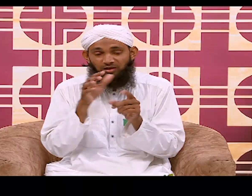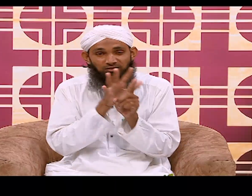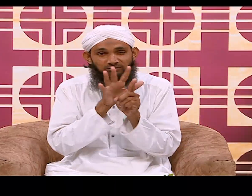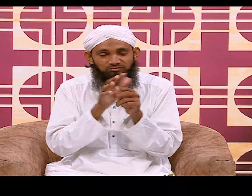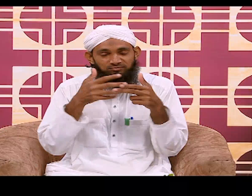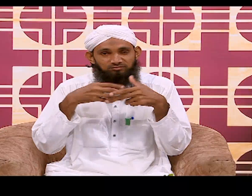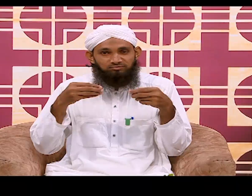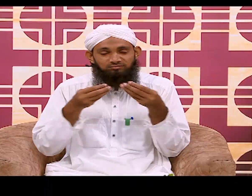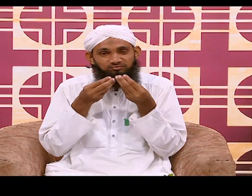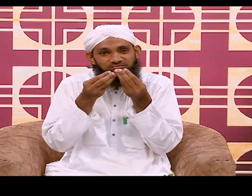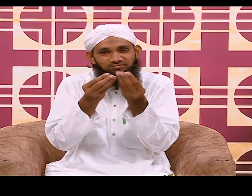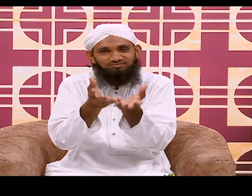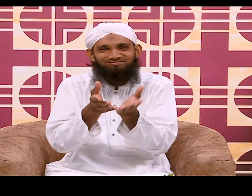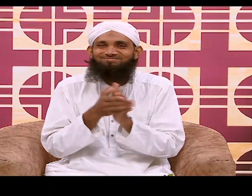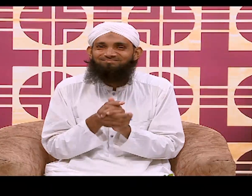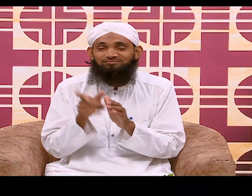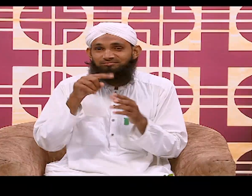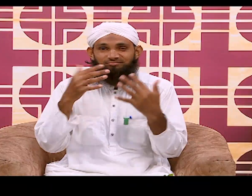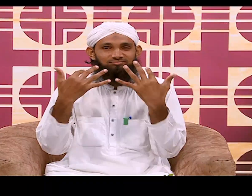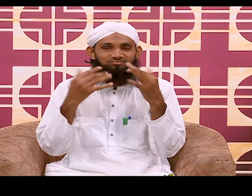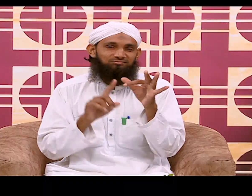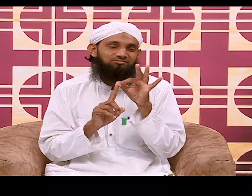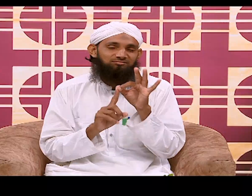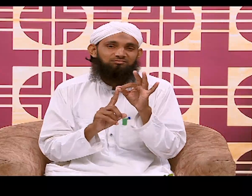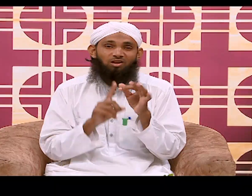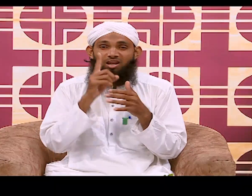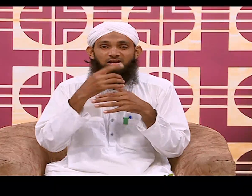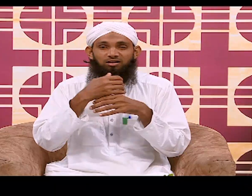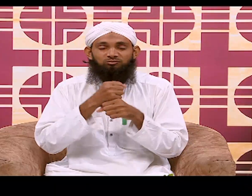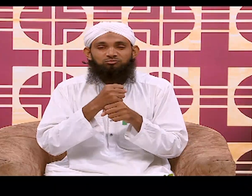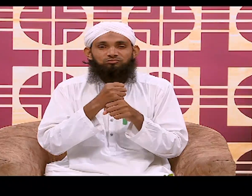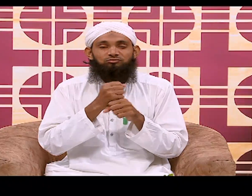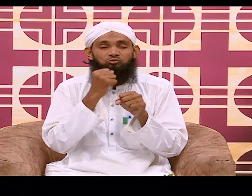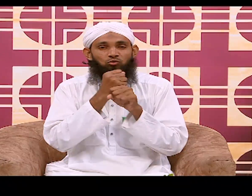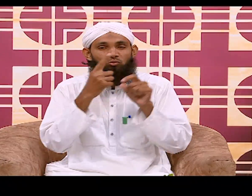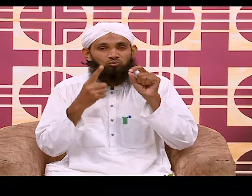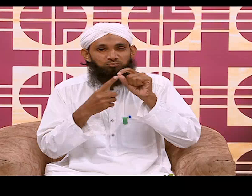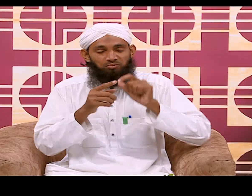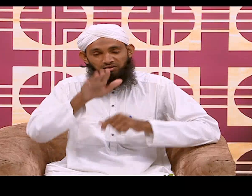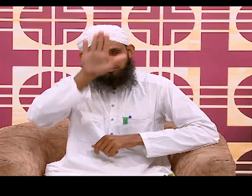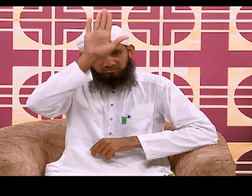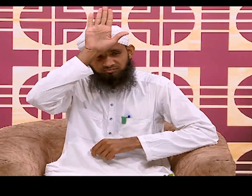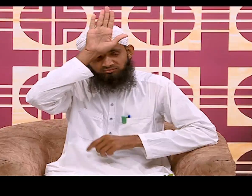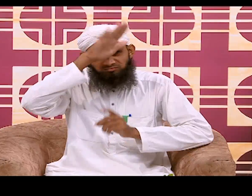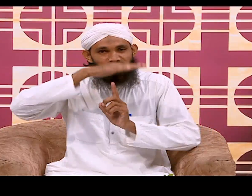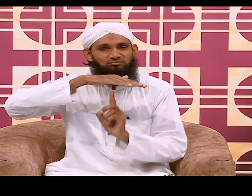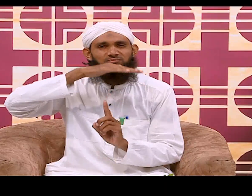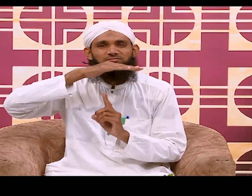کی سعادت حاصل کریں گے۔ اللہ پاک ہمیں شہنشاہ بغداد حضور غوث پاک رحمت